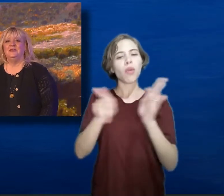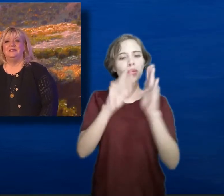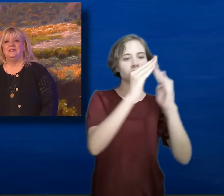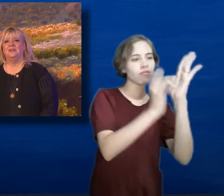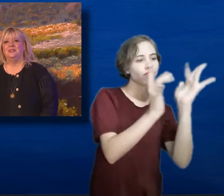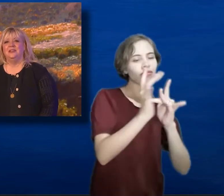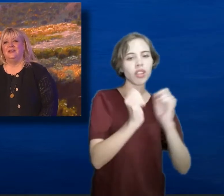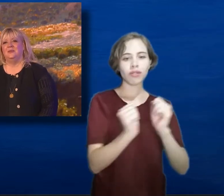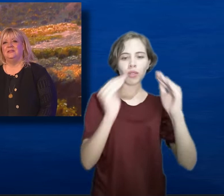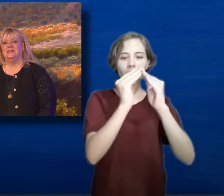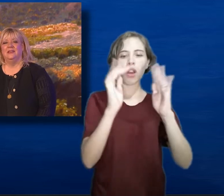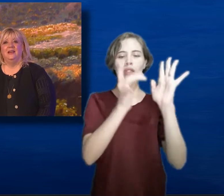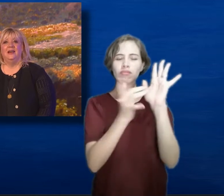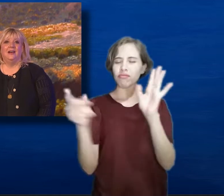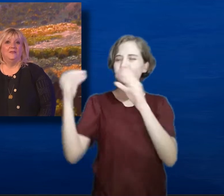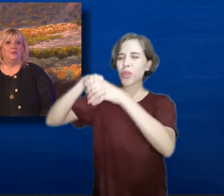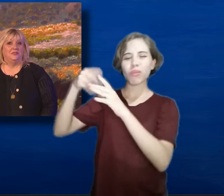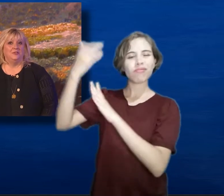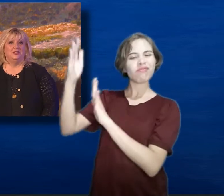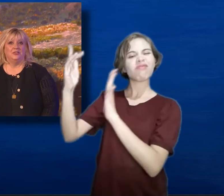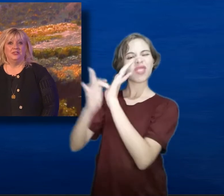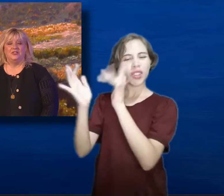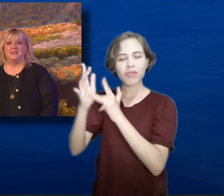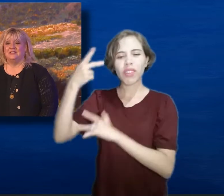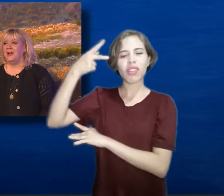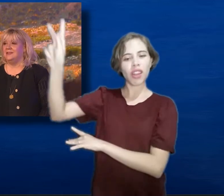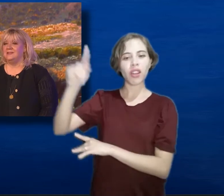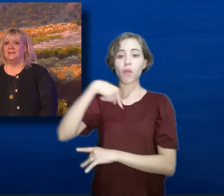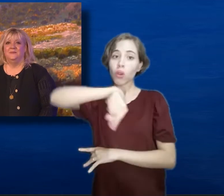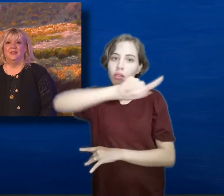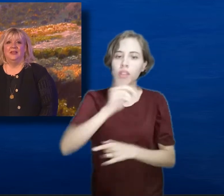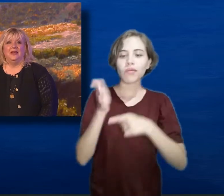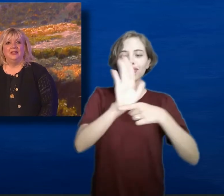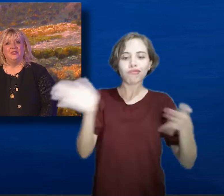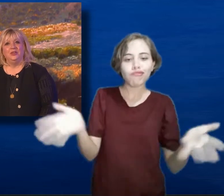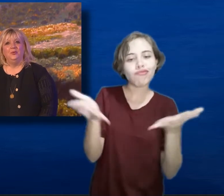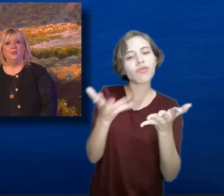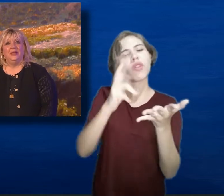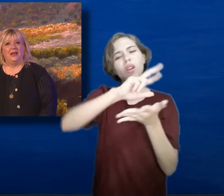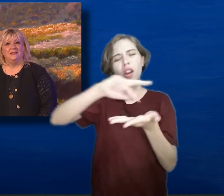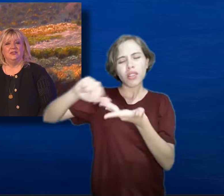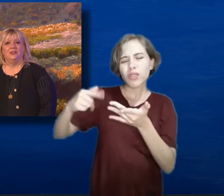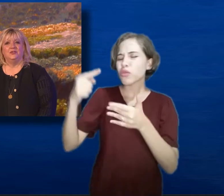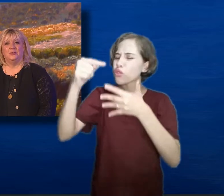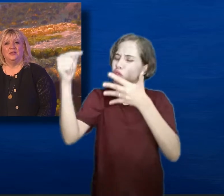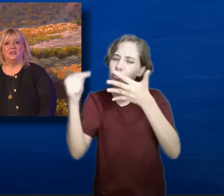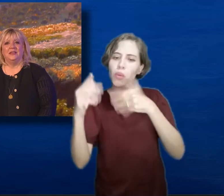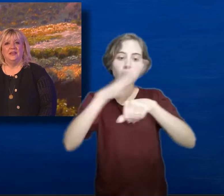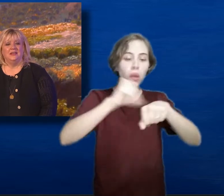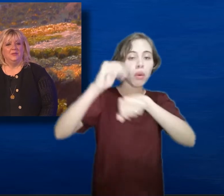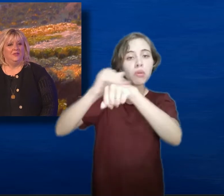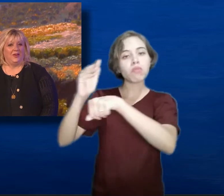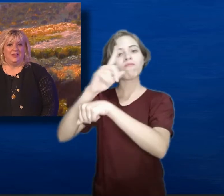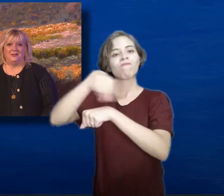A liderança leiga e o serviço são alguns dos elementos que distinguem a Igreja Restaurada de Jesus Cristo. Cada um de vocês